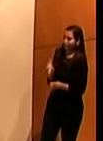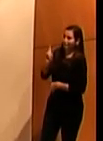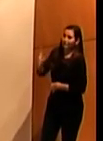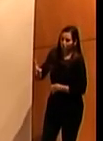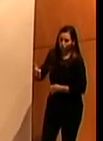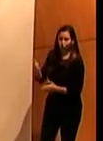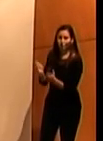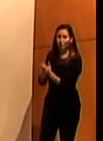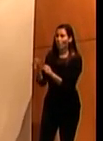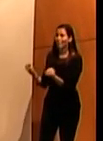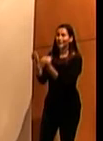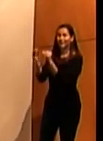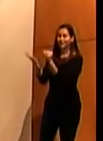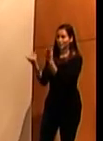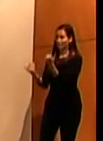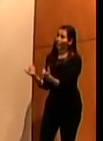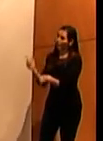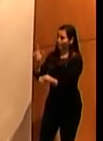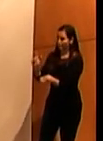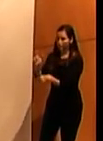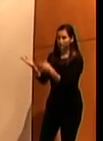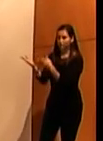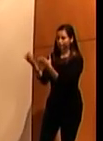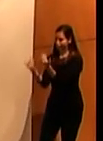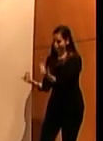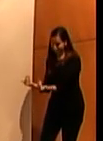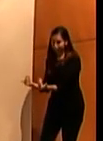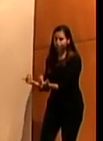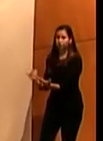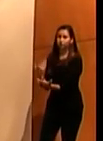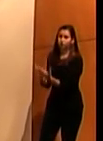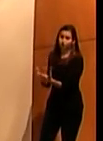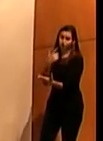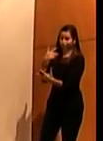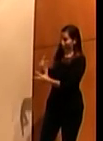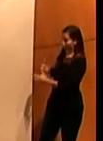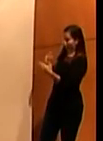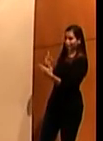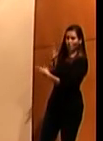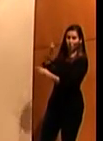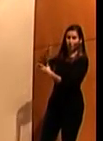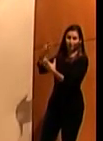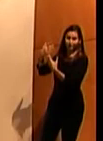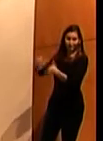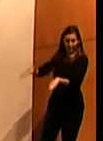démontage de la maquette, lundi. Les autres projets, c'est ce qu'on disait tout à